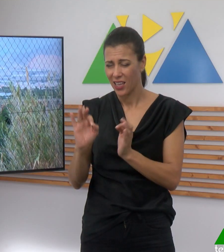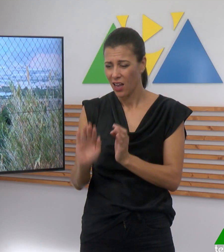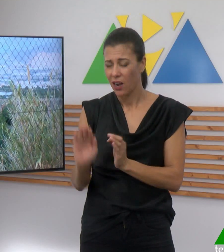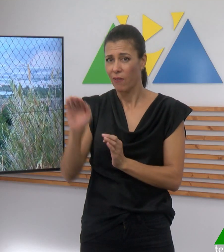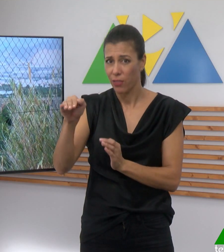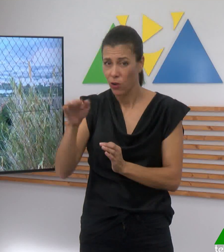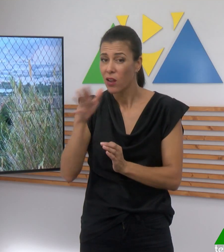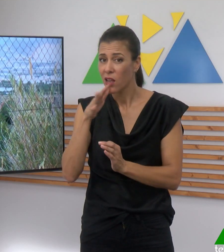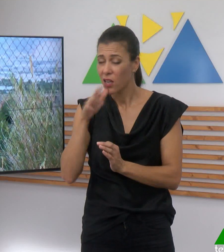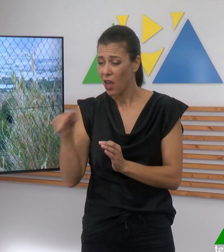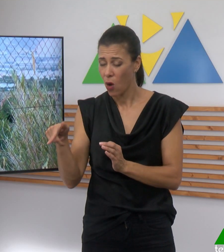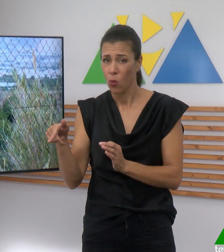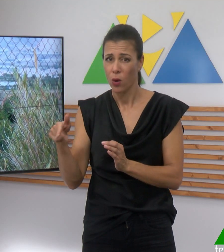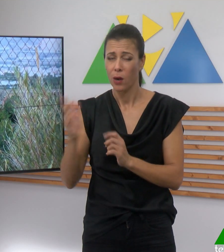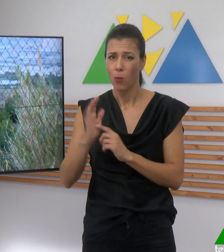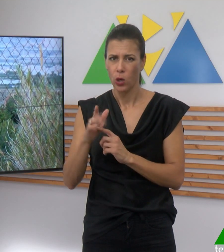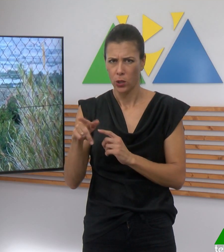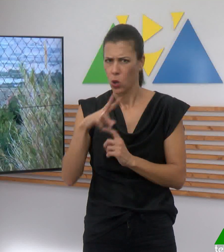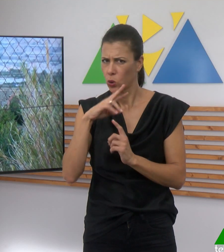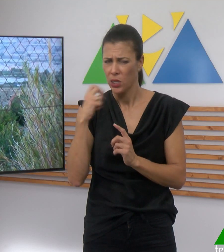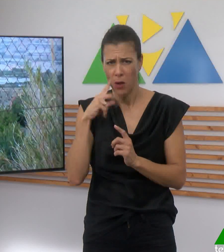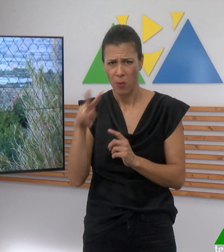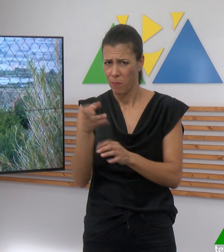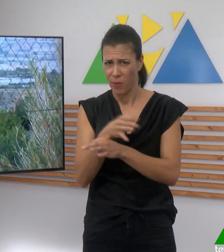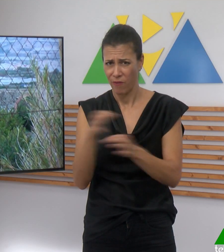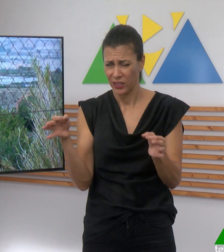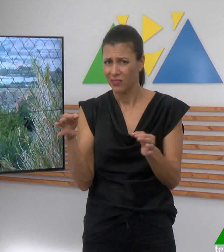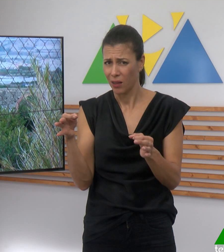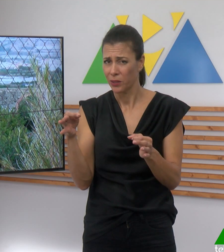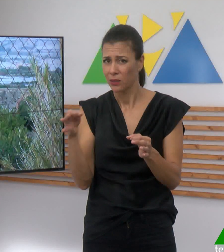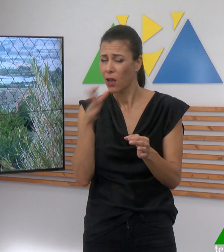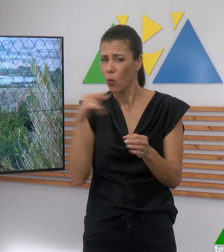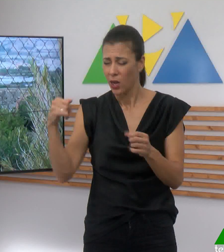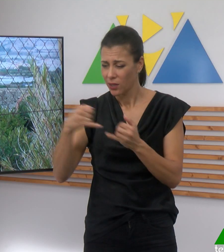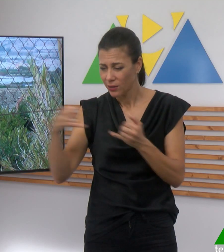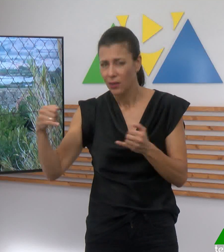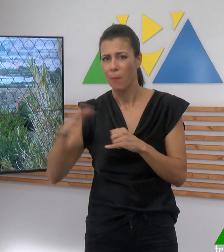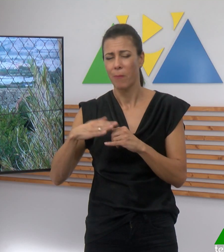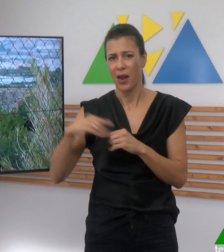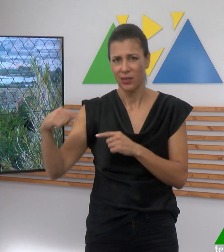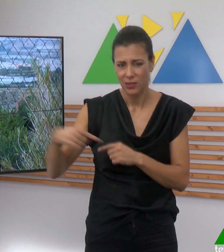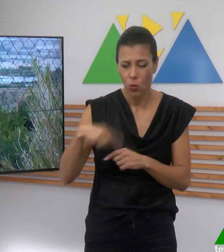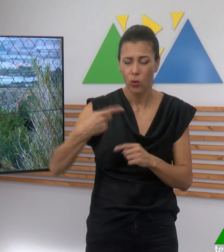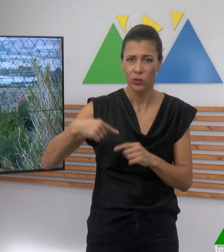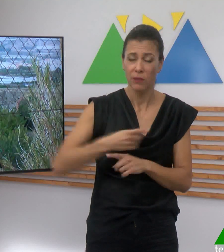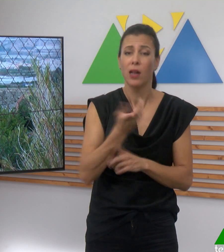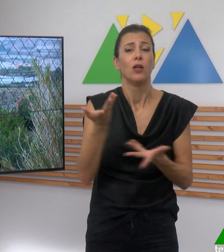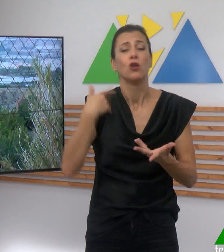del molino perfectamente el acueducto para llevar ese agua no sabemos la fecha de ese